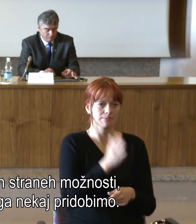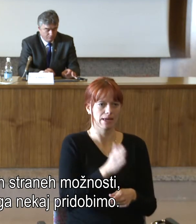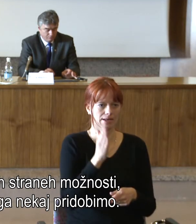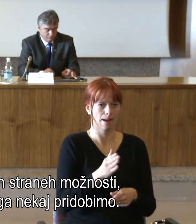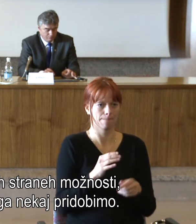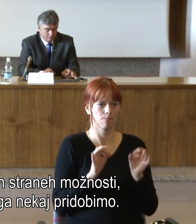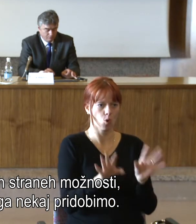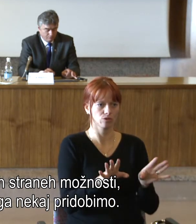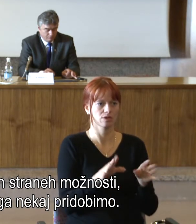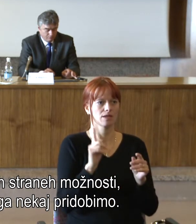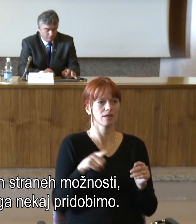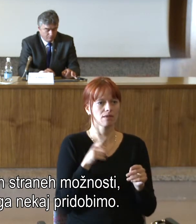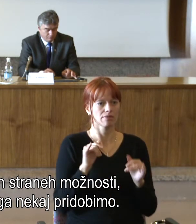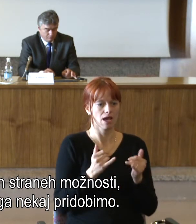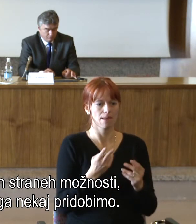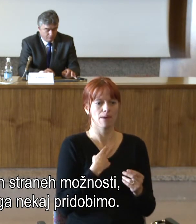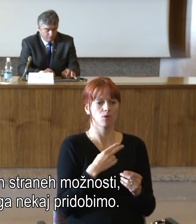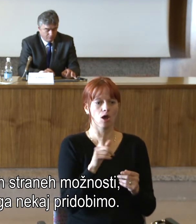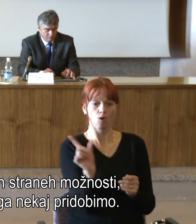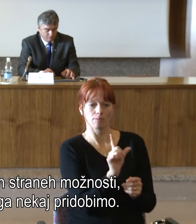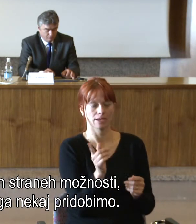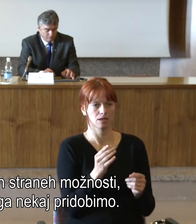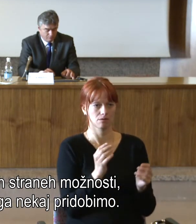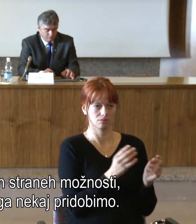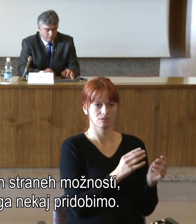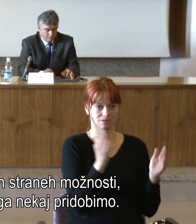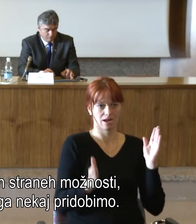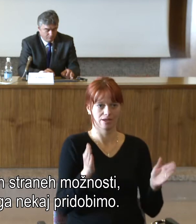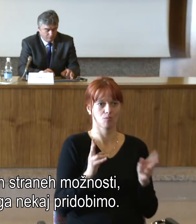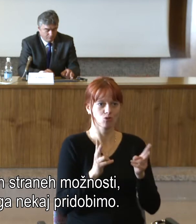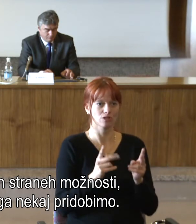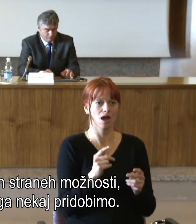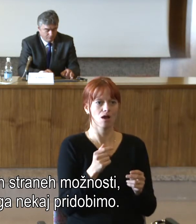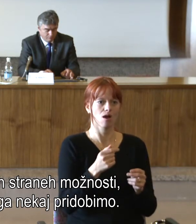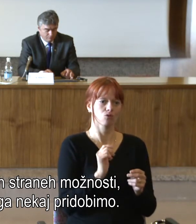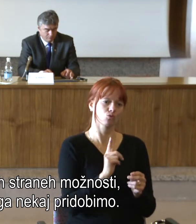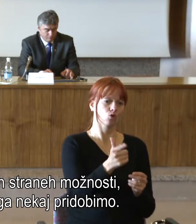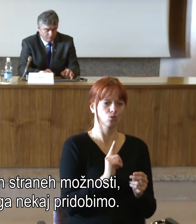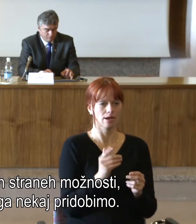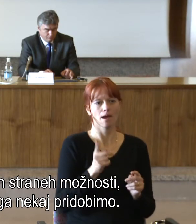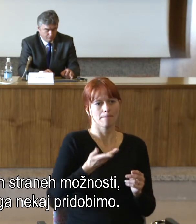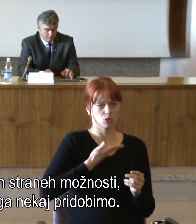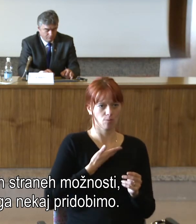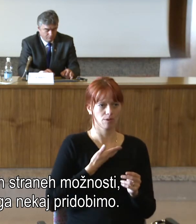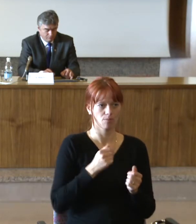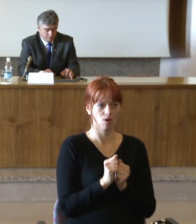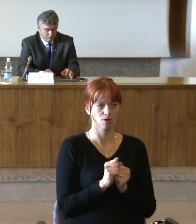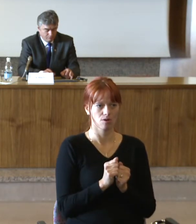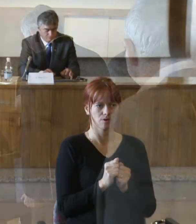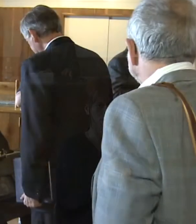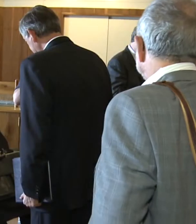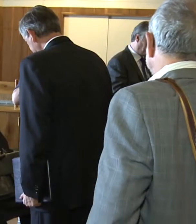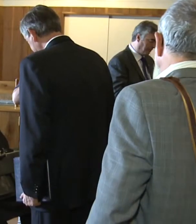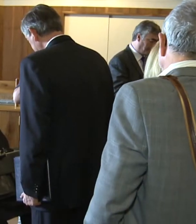da imamo na obeh straneh možnosti, da drug od drugega nekaj pridobimo. Mislim, da moramo tu spet to idejo